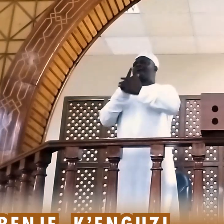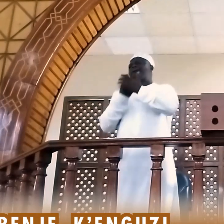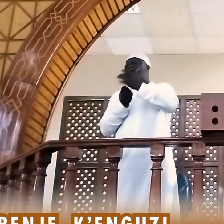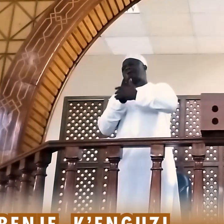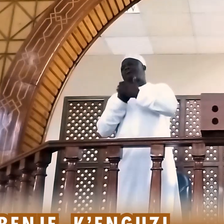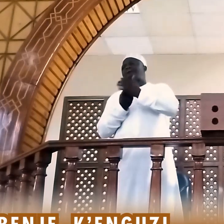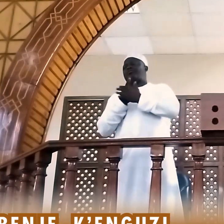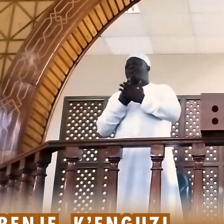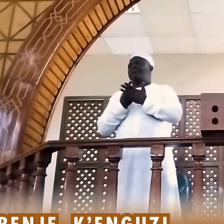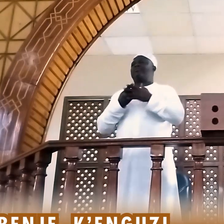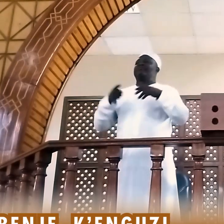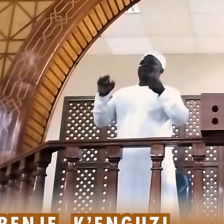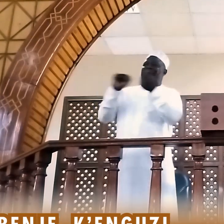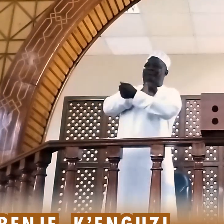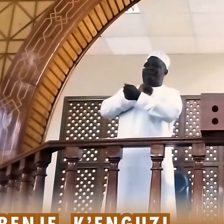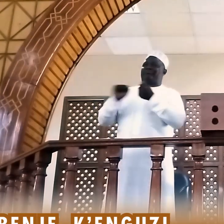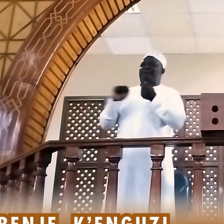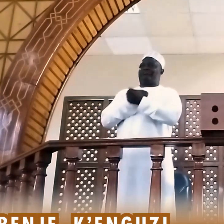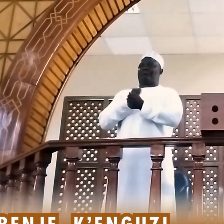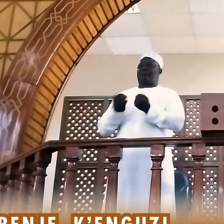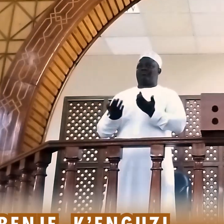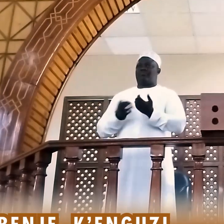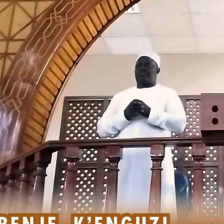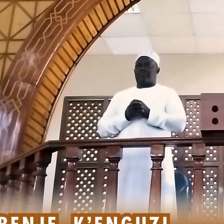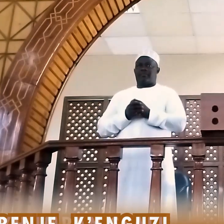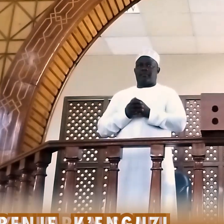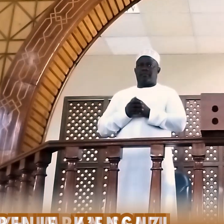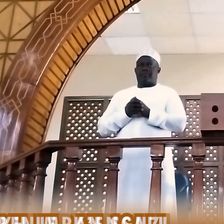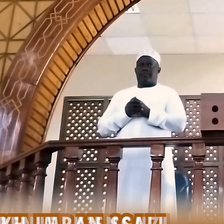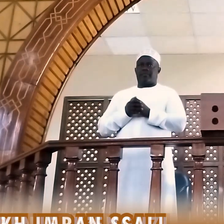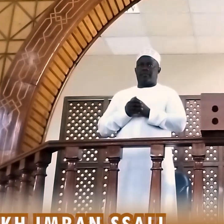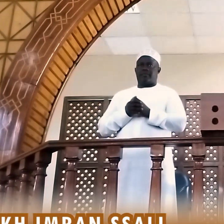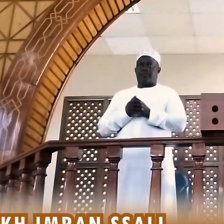ينبغي التصدي لها بقوة